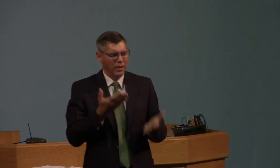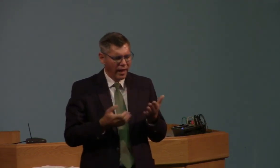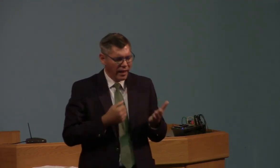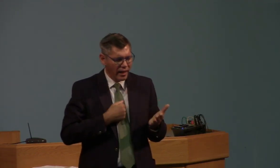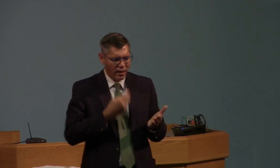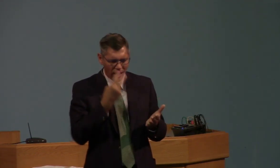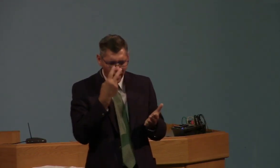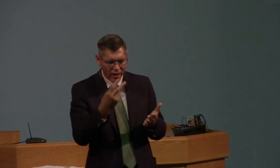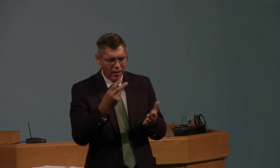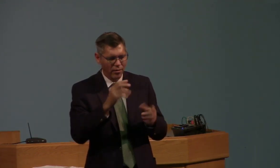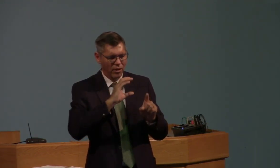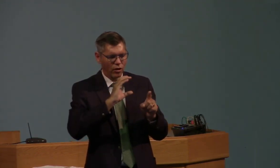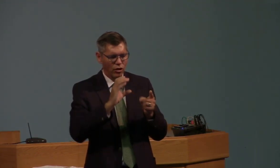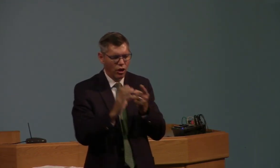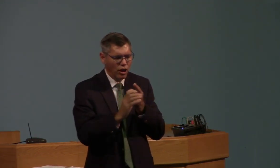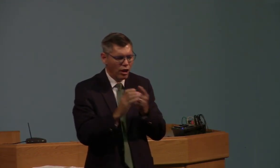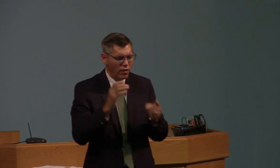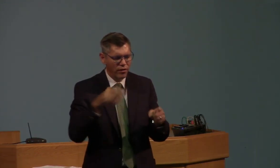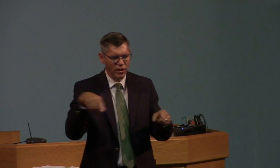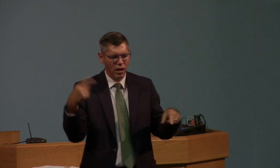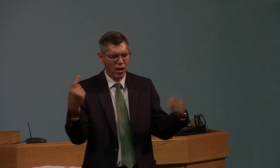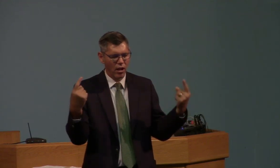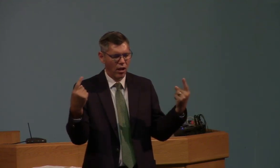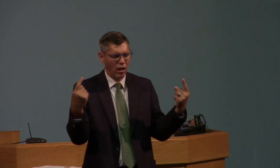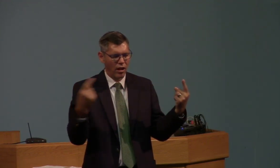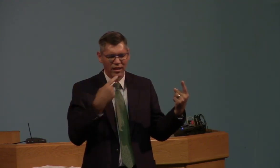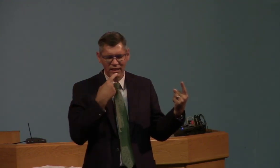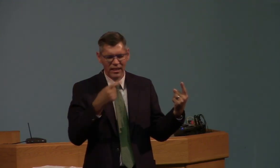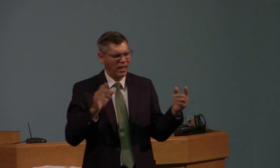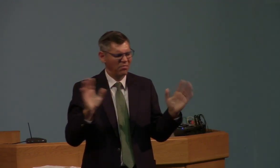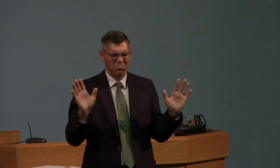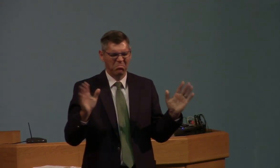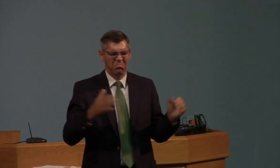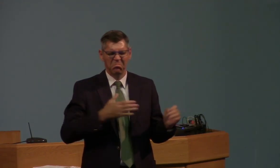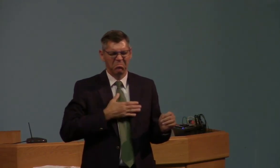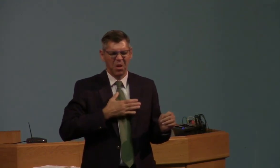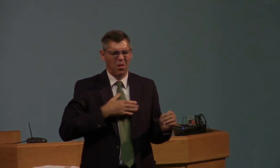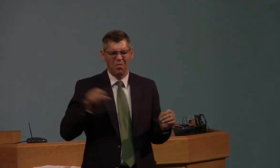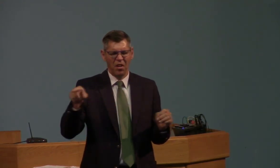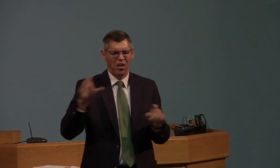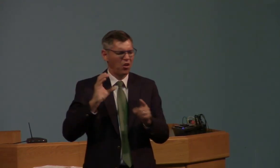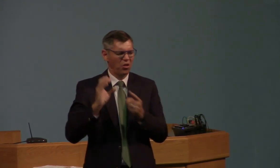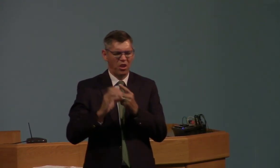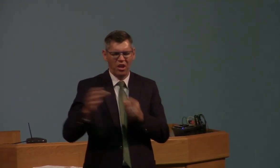Partykeer kyk kultuur verskil. Ek sê hou nie van kultuur.